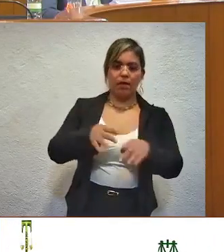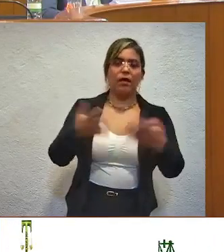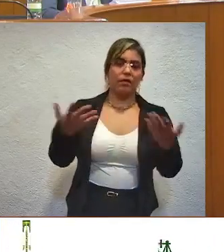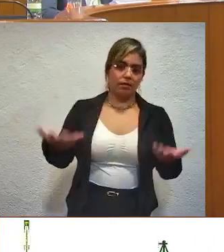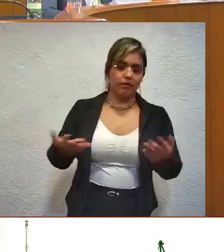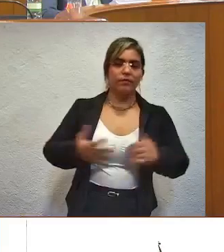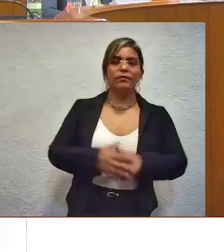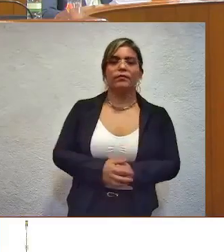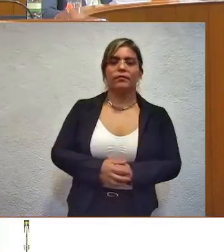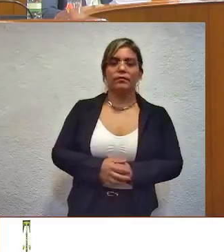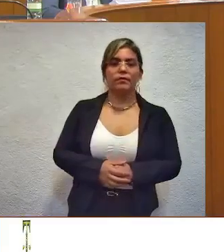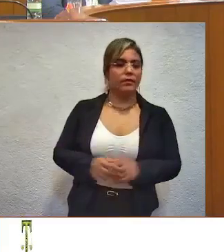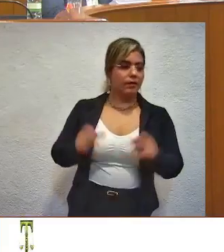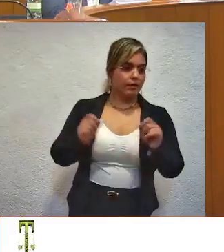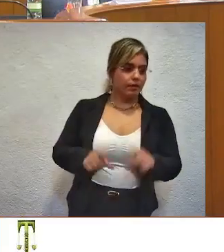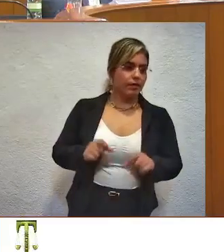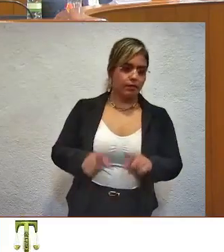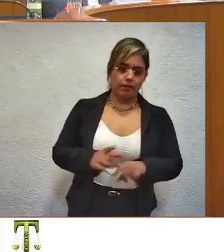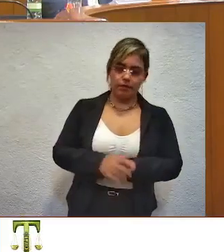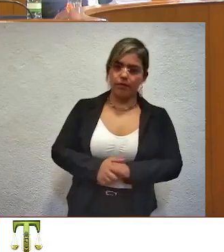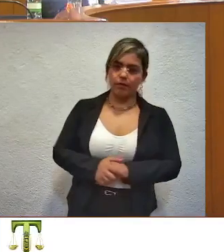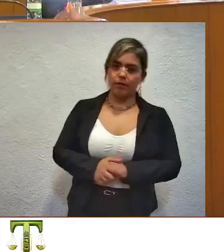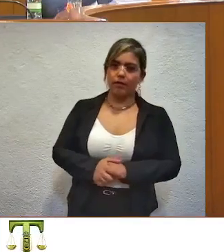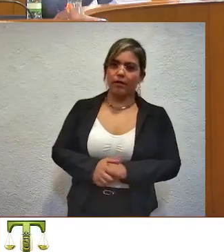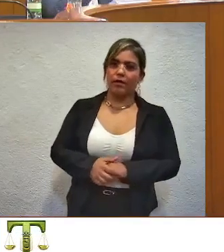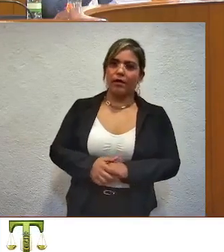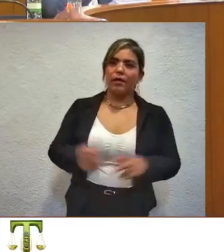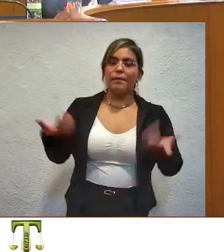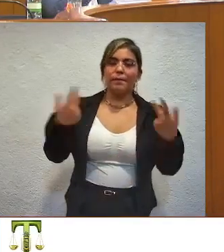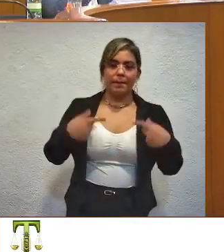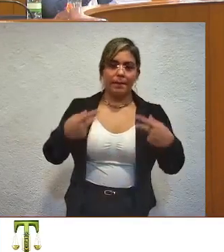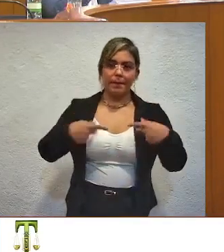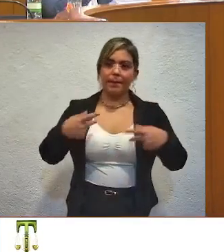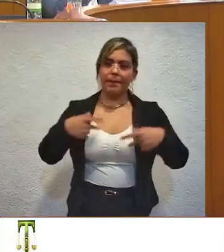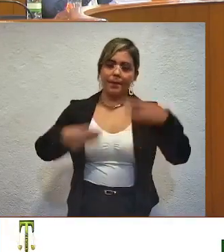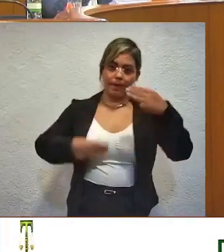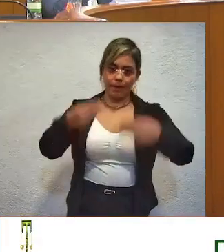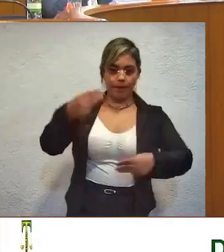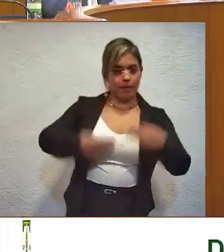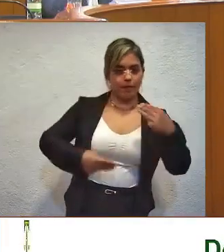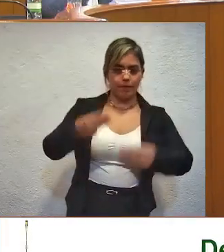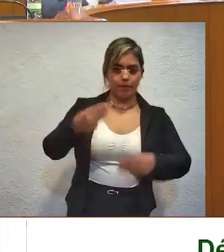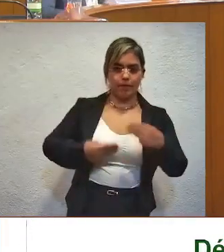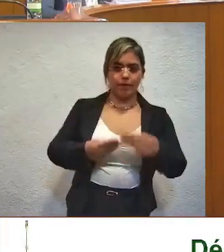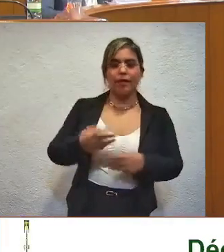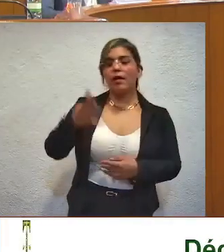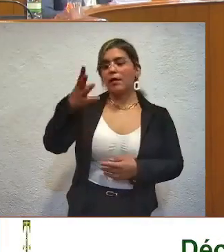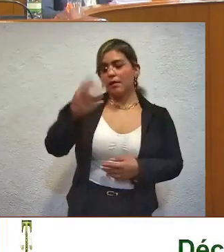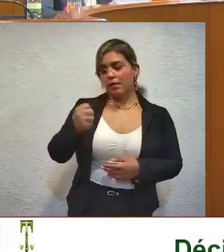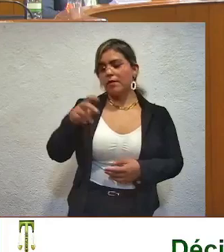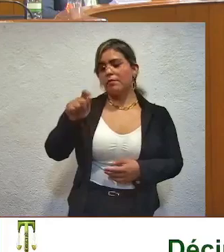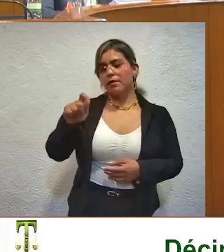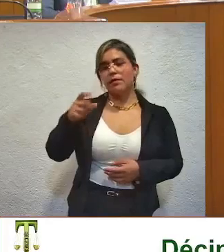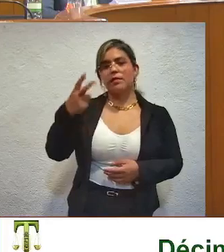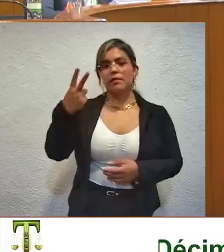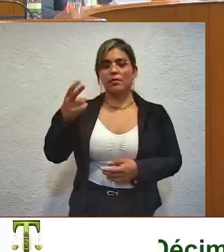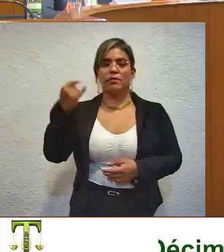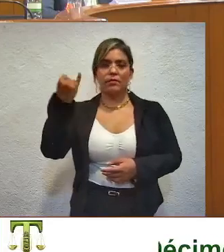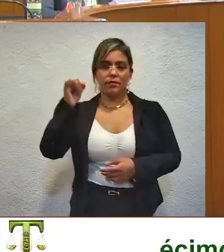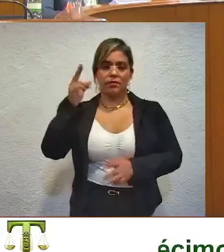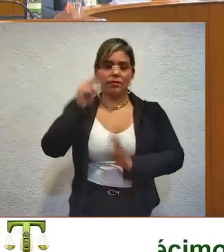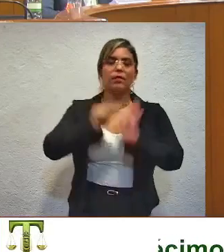supletoria, mismos que ratificaron ante la presencia judicial de las magistraturas ponentes el 9 y 22 de junio del presente